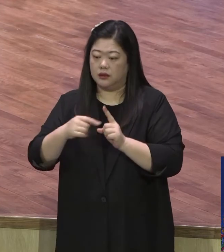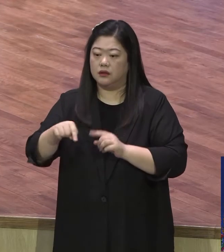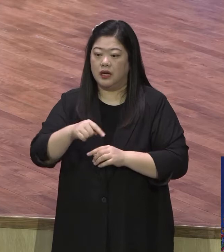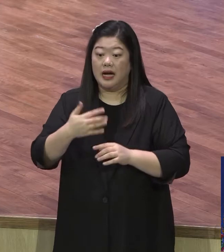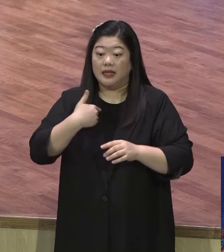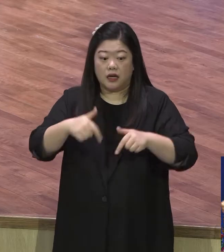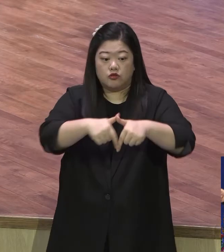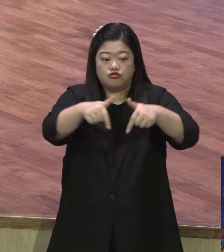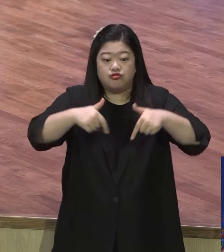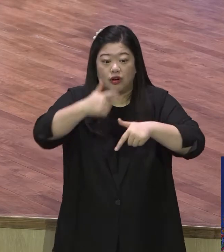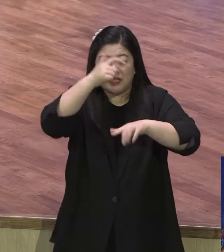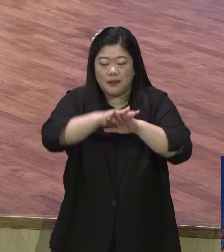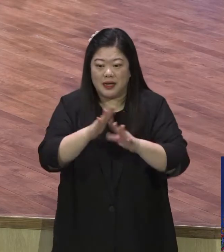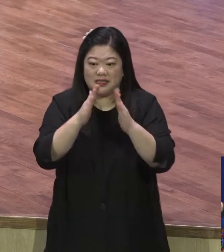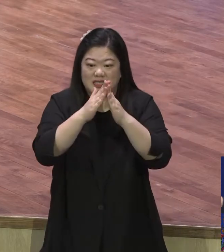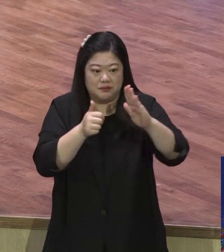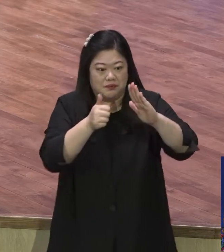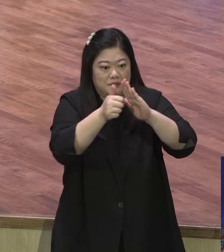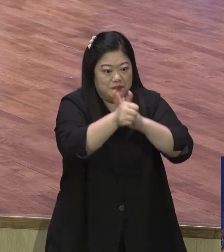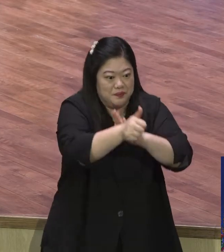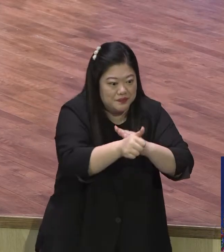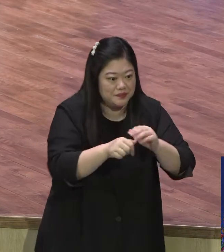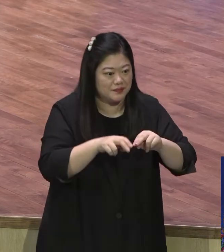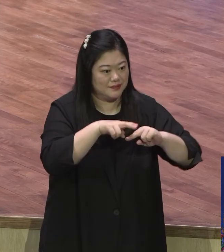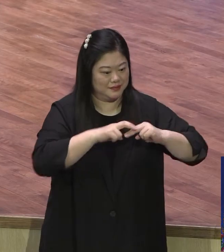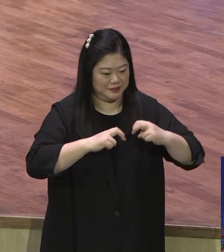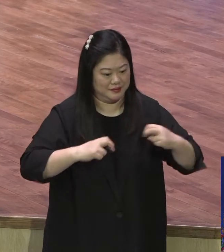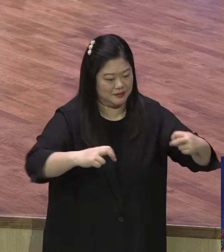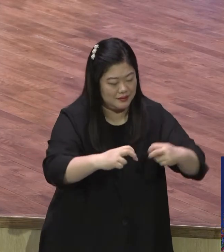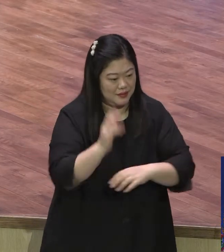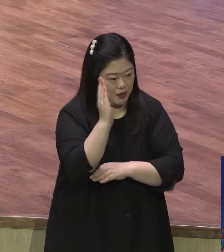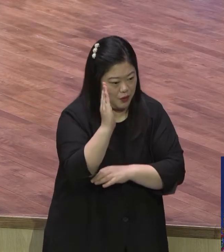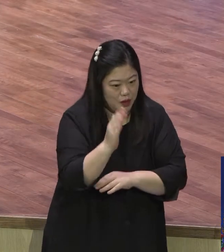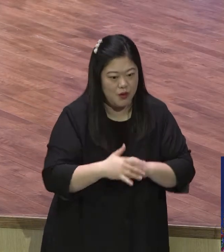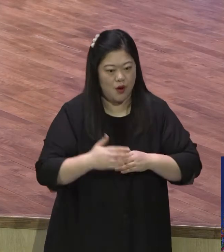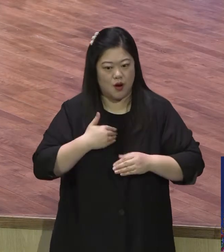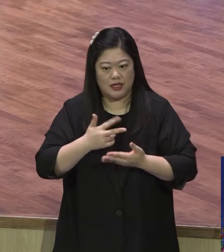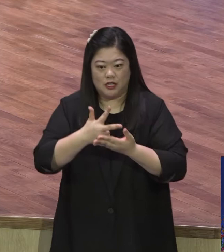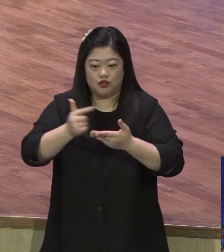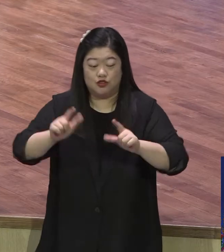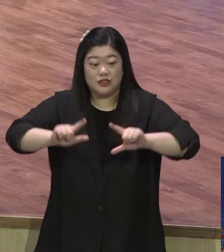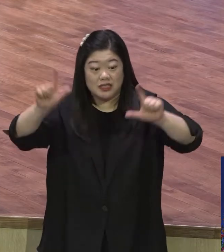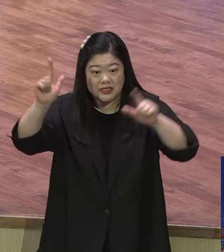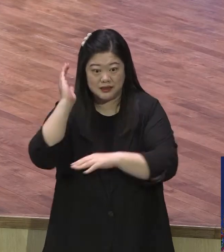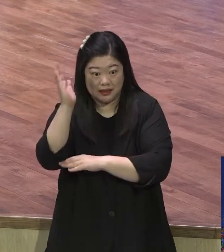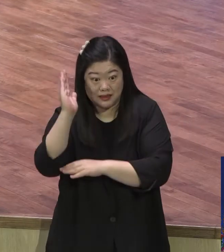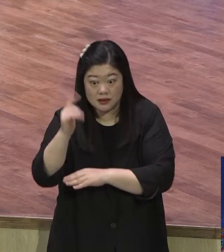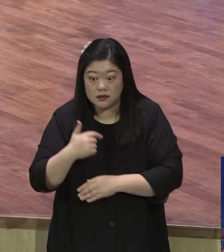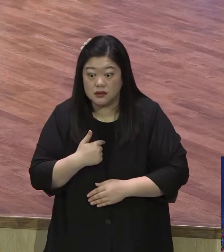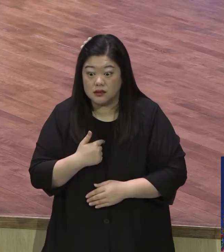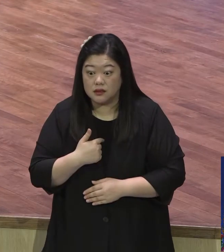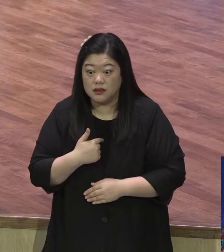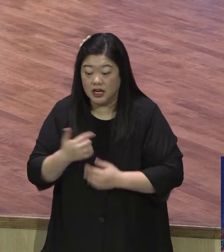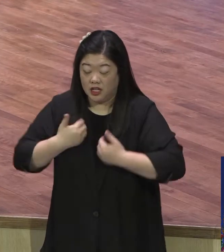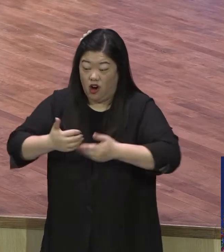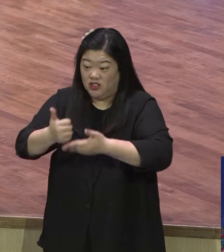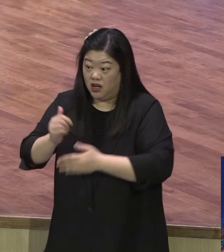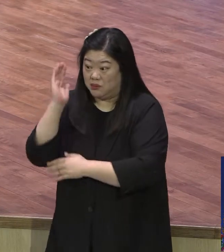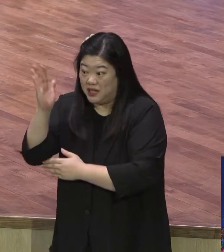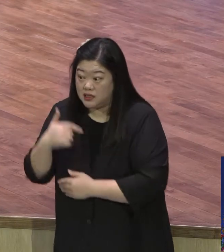인도로 가고 중학교 가서 설교 되겠어요 처음에 내가 다 했다니까요 영접 메시지까지 세 가지가 영접